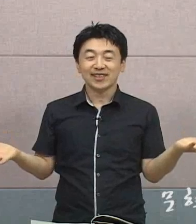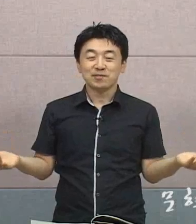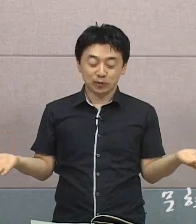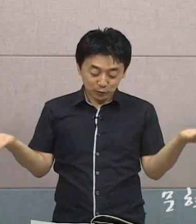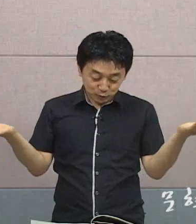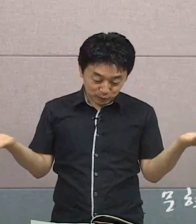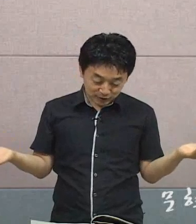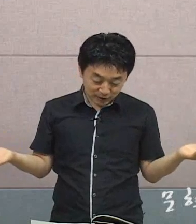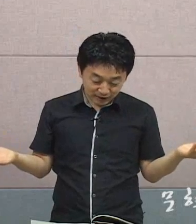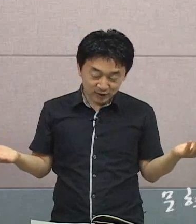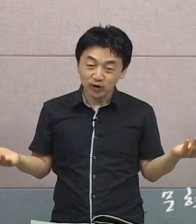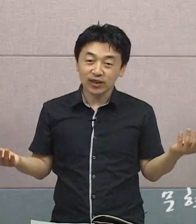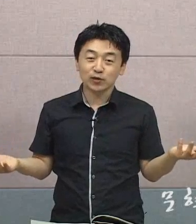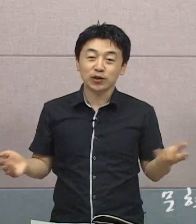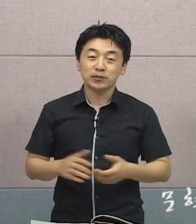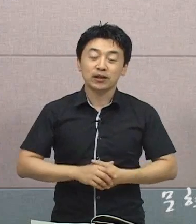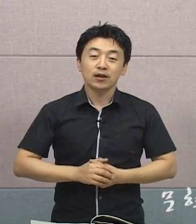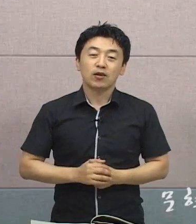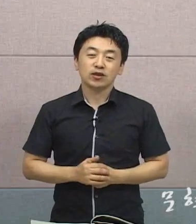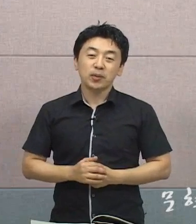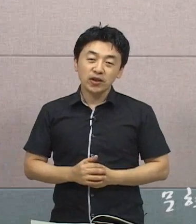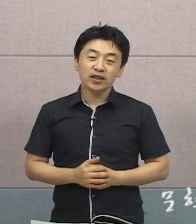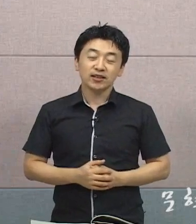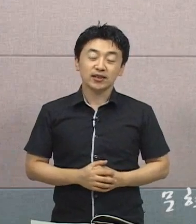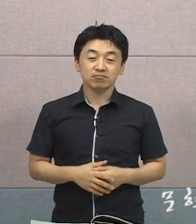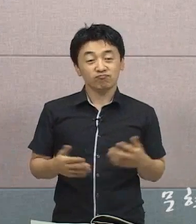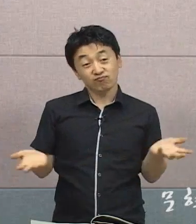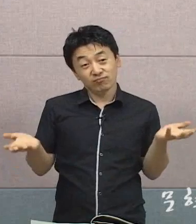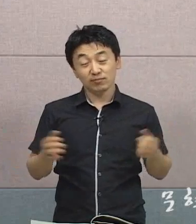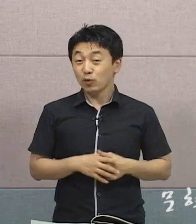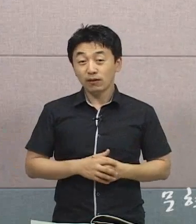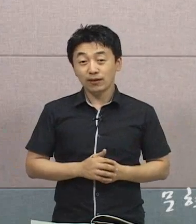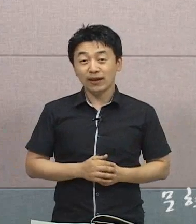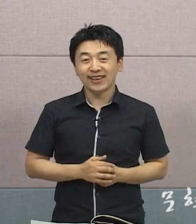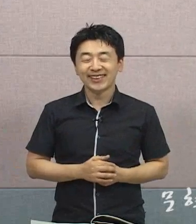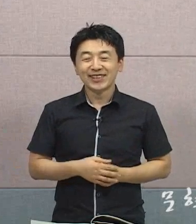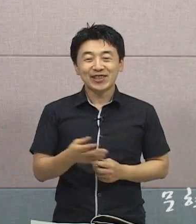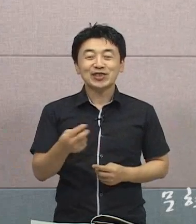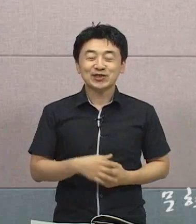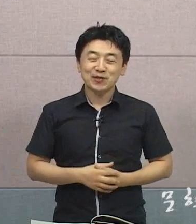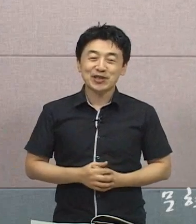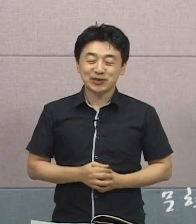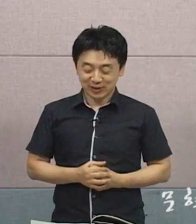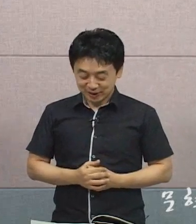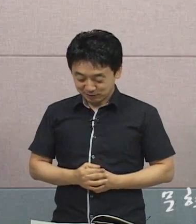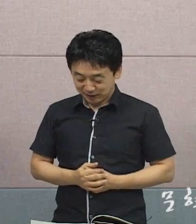뭐 속수무책 남들 어떻게 할 도리가 없다. 그냥 편하게 그냥 몰라? 이렇게 하시고 넘어가시면 될 것 같습니다.